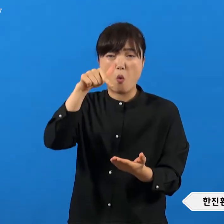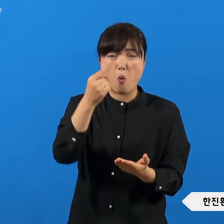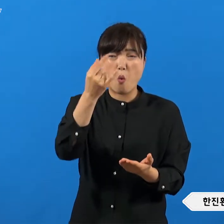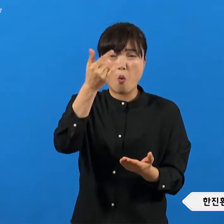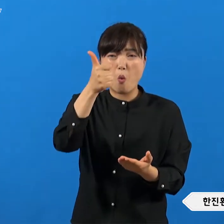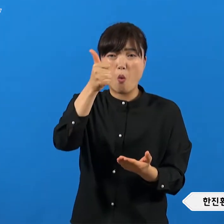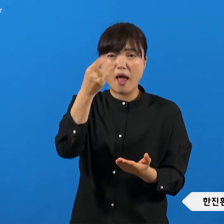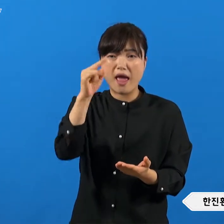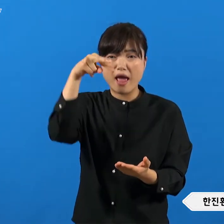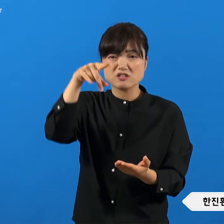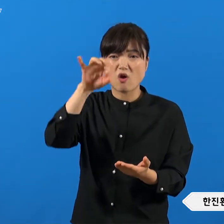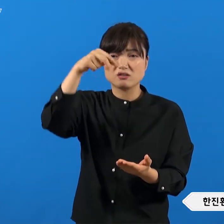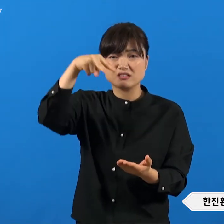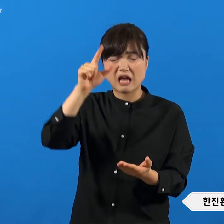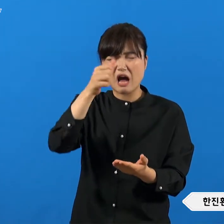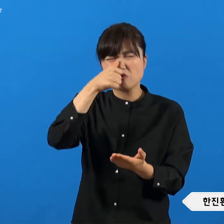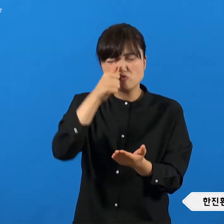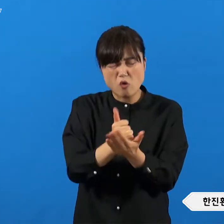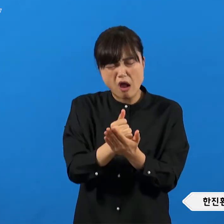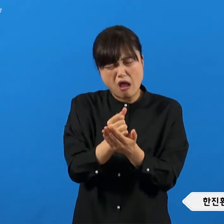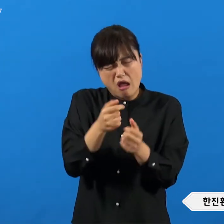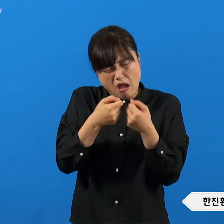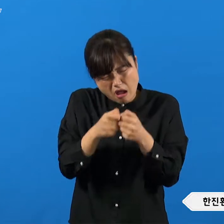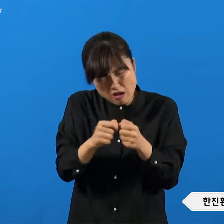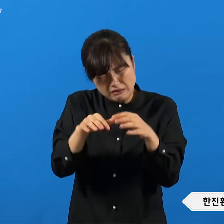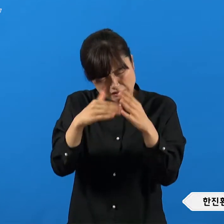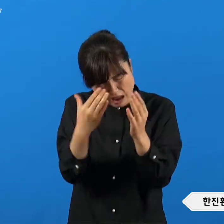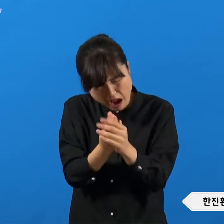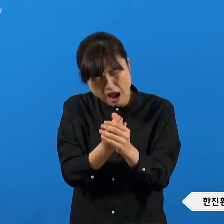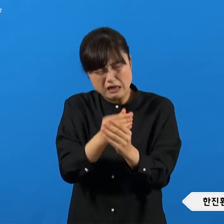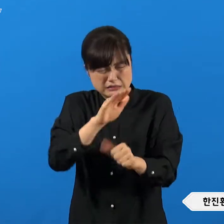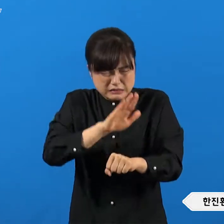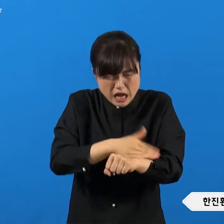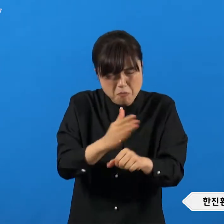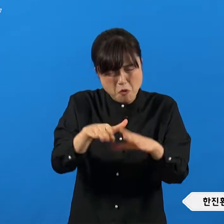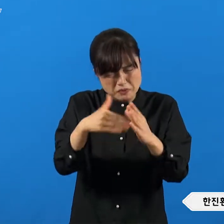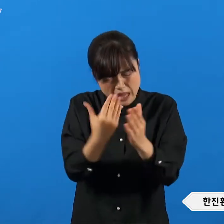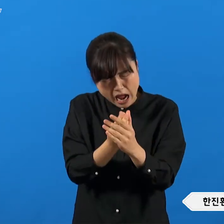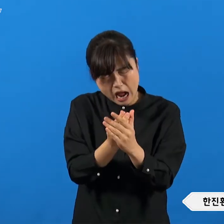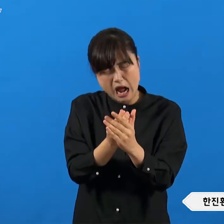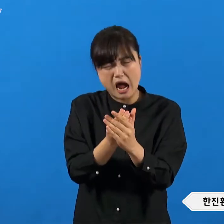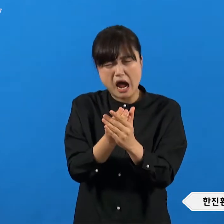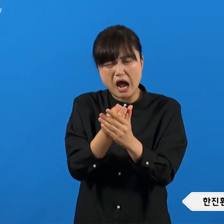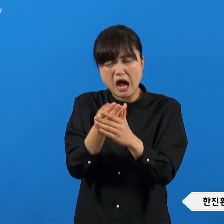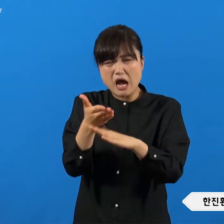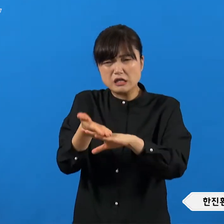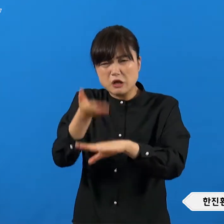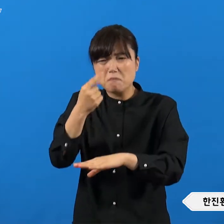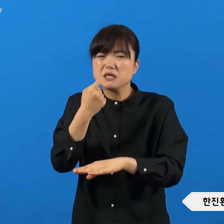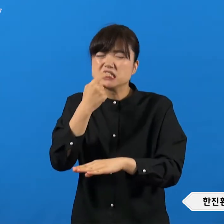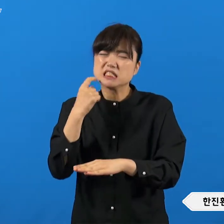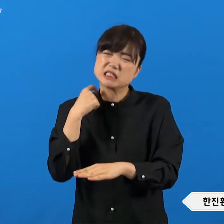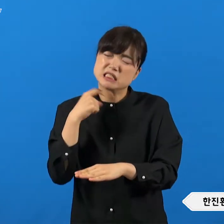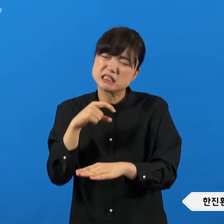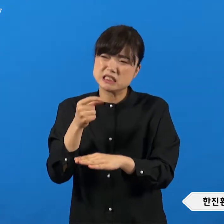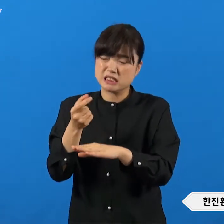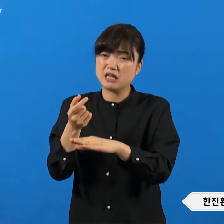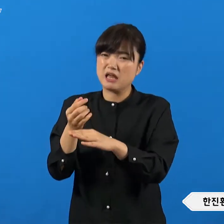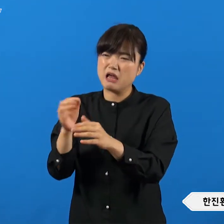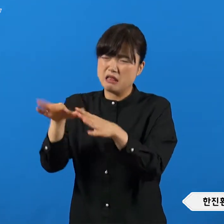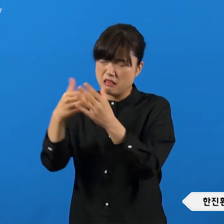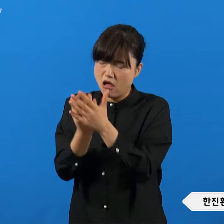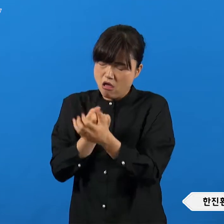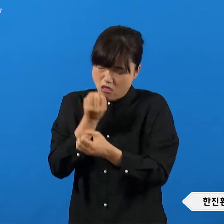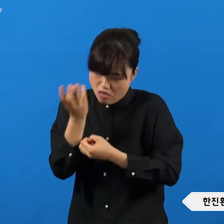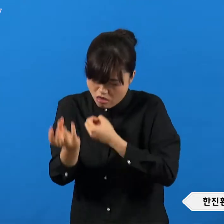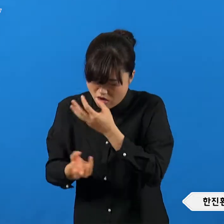일에 전념했습니다. 사소한 죄나 잘못도 그냥 넘어가지 않고 그것을 일일이